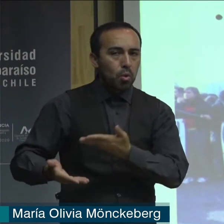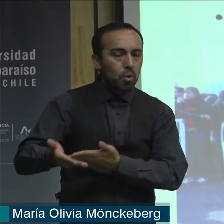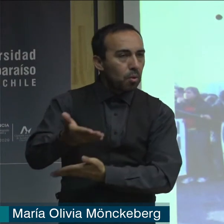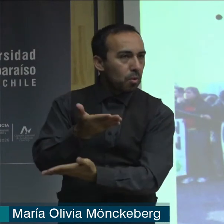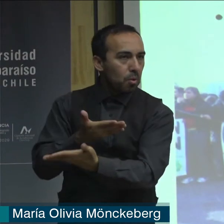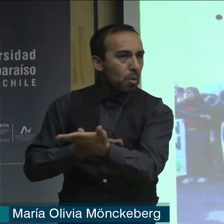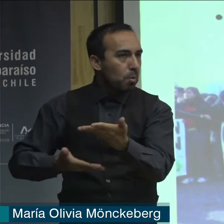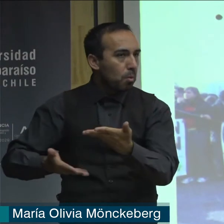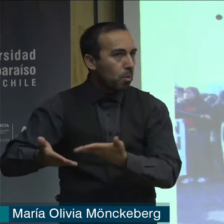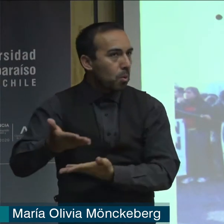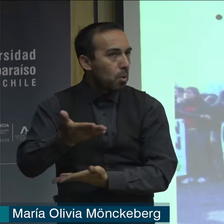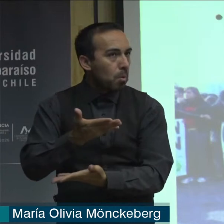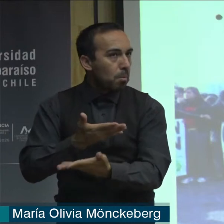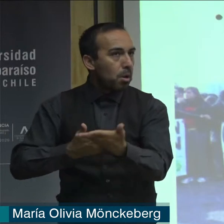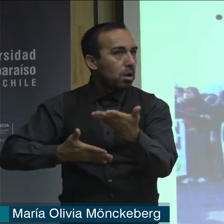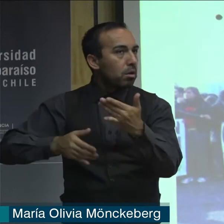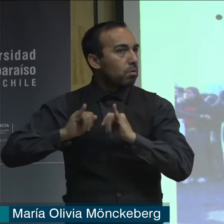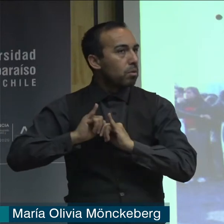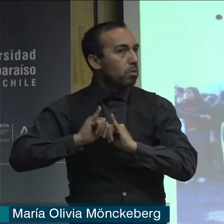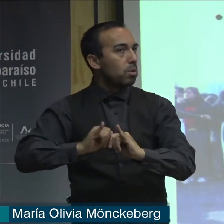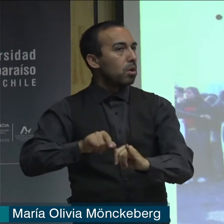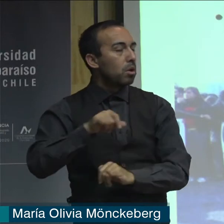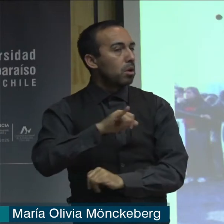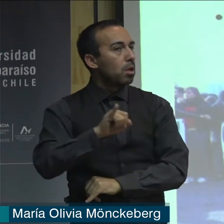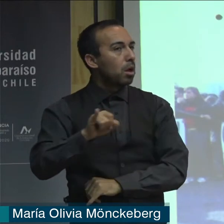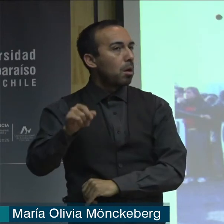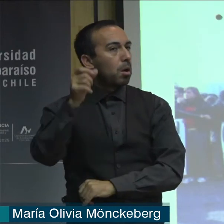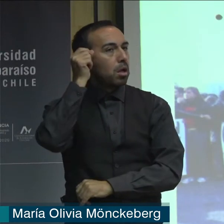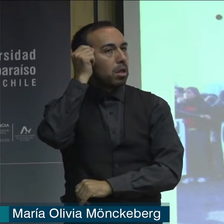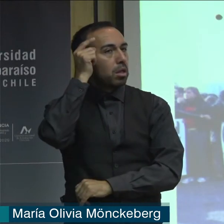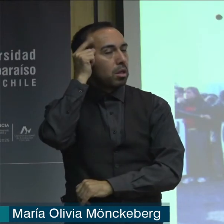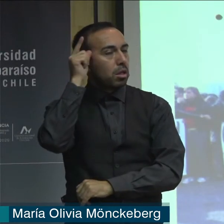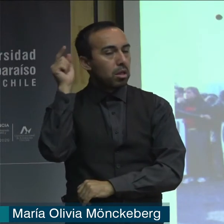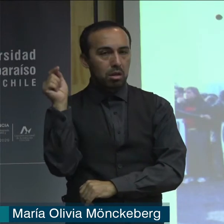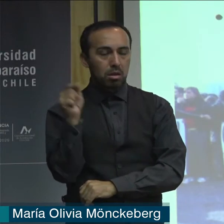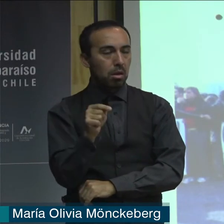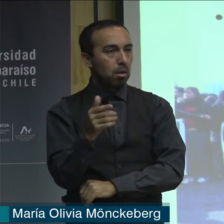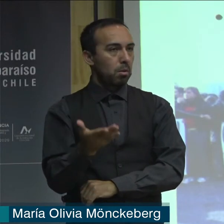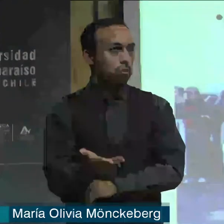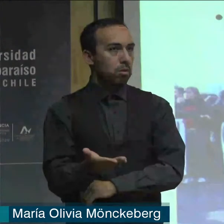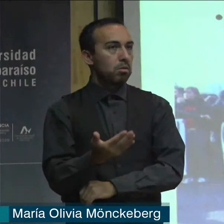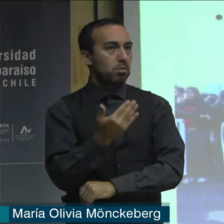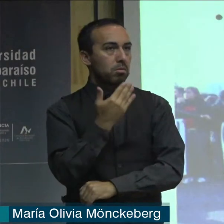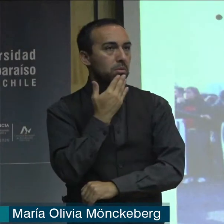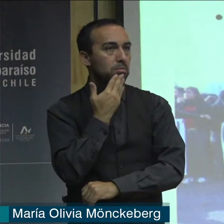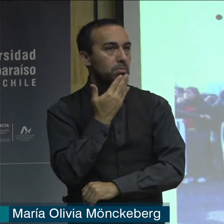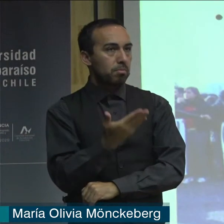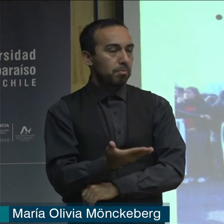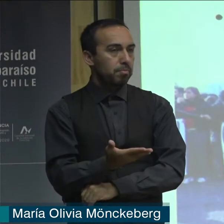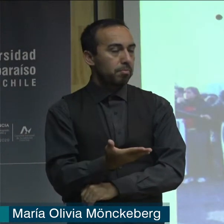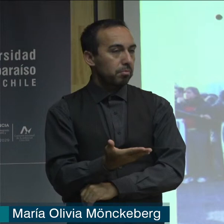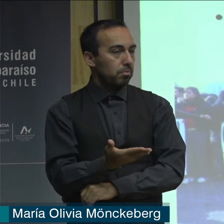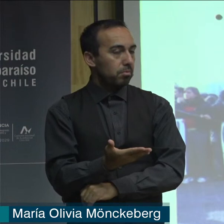agarró vuelo creo yo el movimiento se produce también